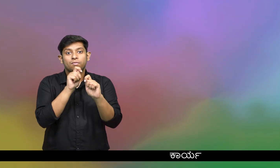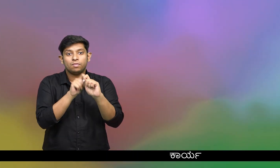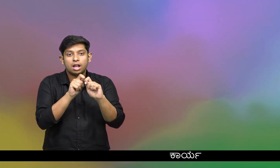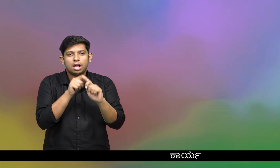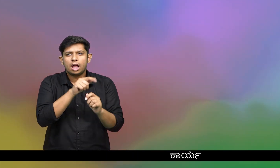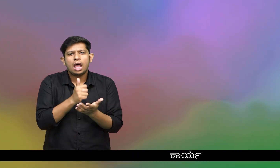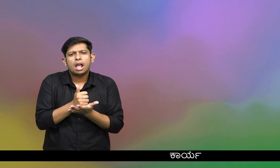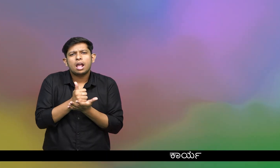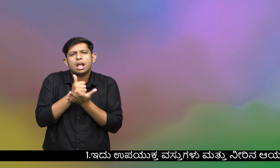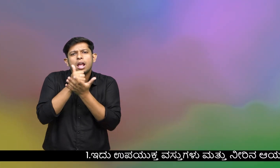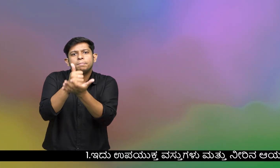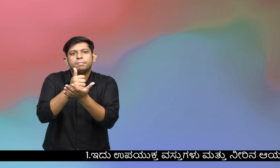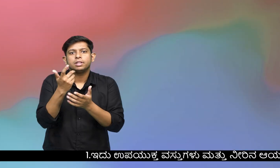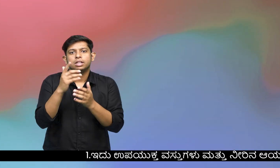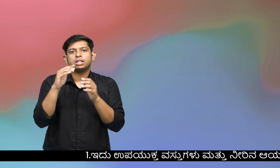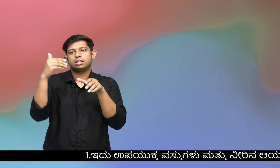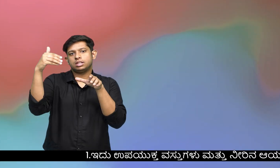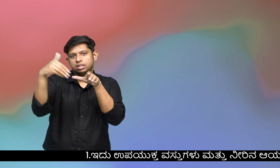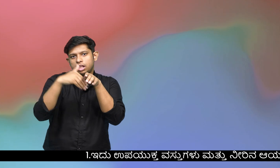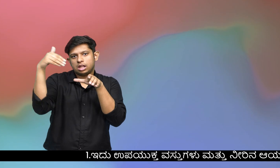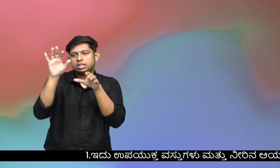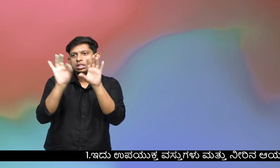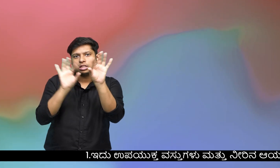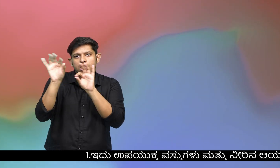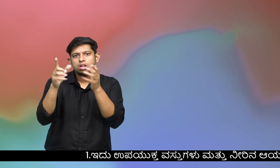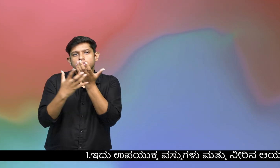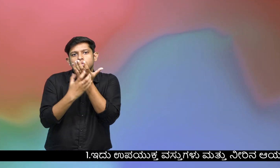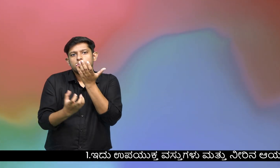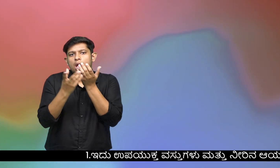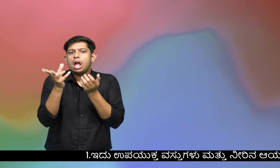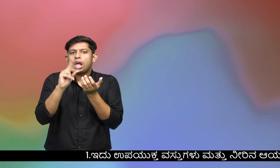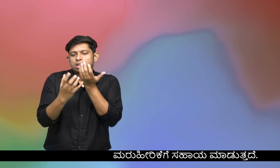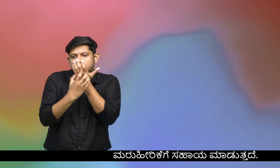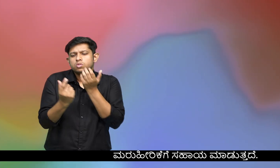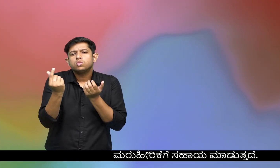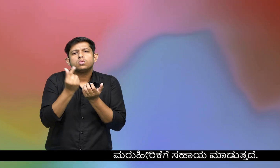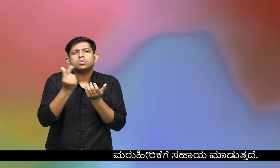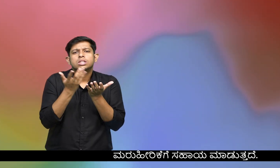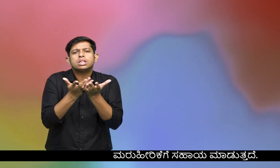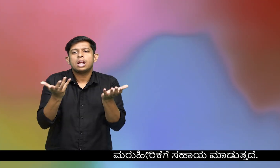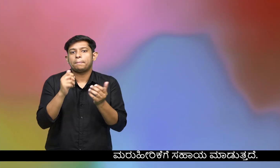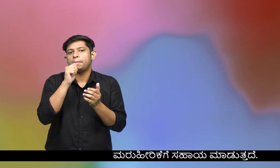ಕಾರ್ಯ: 1. ಇದು ಉಪಯುಕ್ತ ವಸ್ತುಗಳು ಮತ್ತು ನೀರಿನ ಆಯ್ದ ಮರು ಹೀರಿಕೆಗೆ ಸಹಾಯ